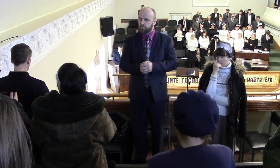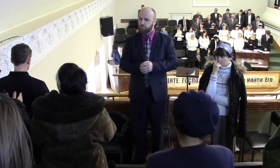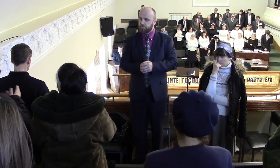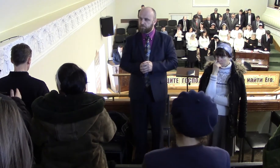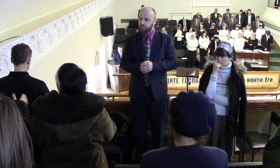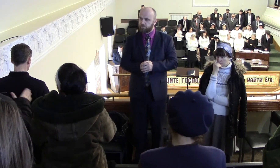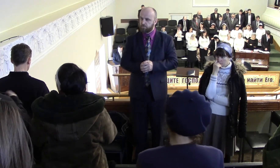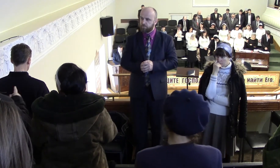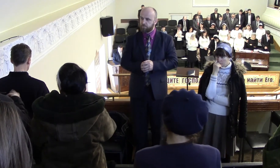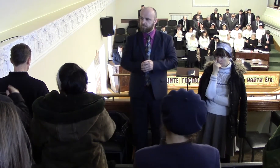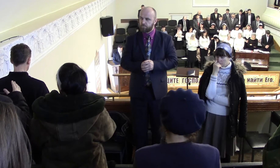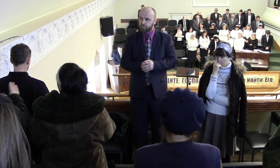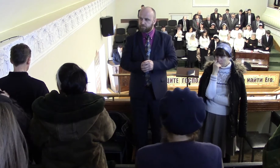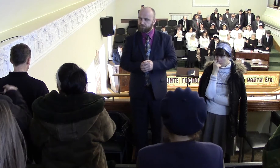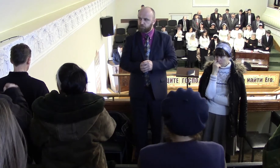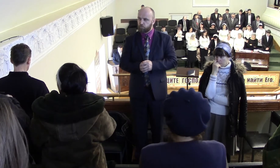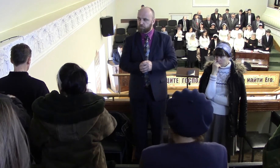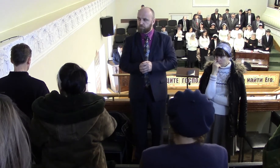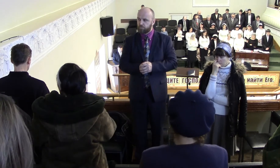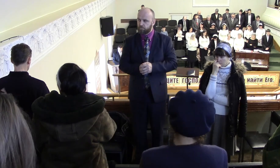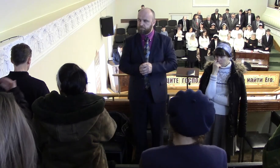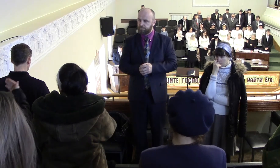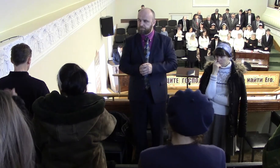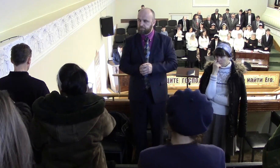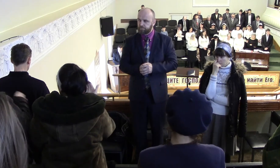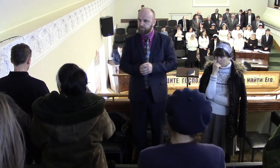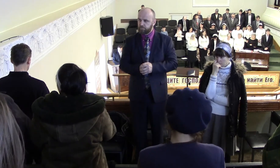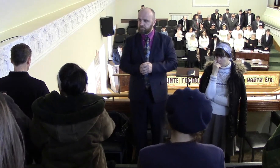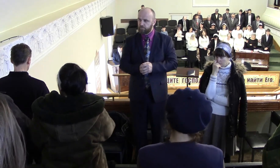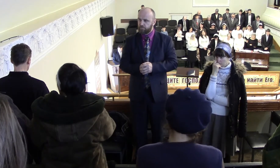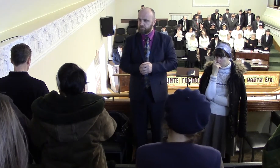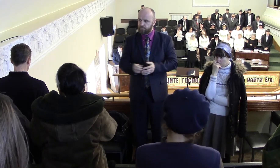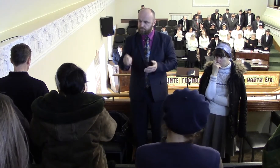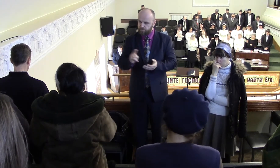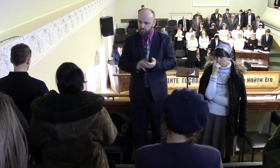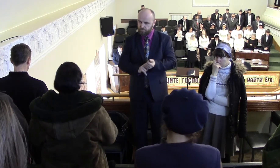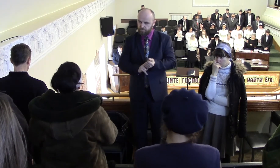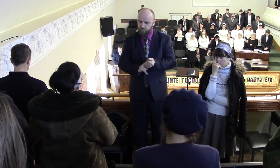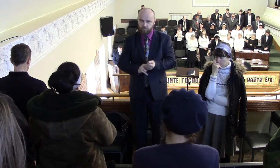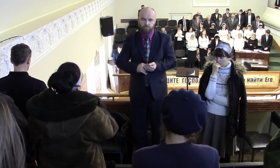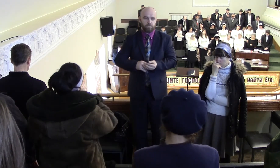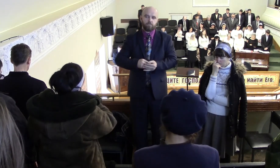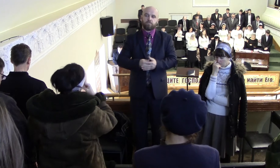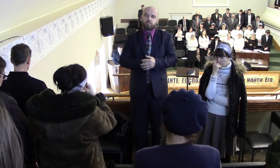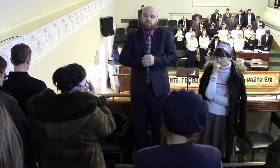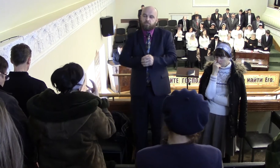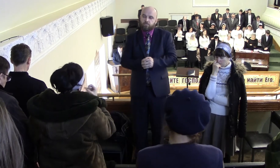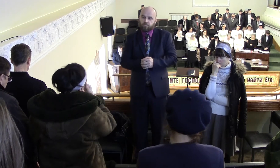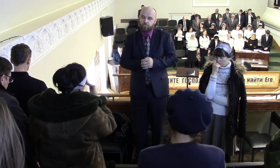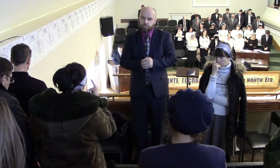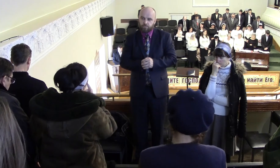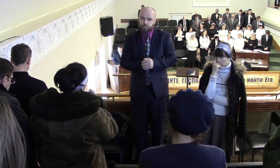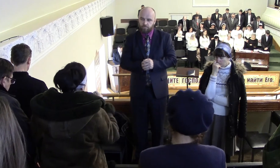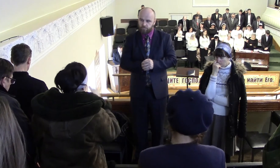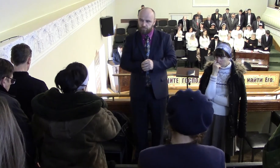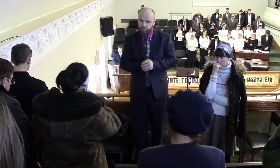что к нам лично Ты проявил свою любовь в нашем спасении. Вот тогда, когда мы обратились в молитве покаяния,